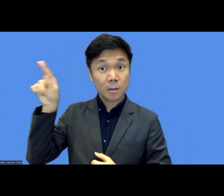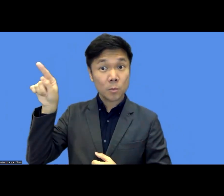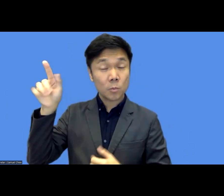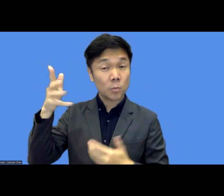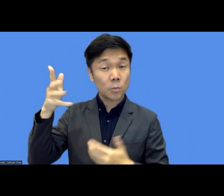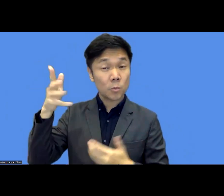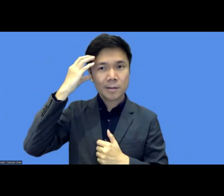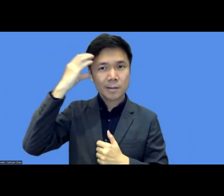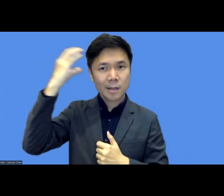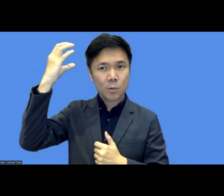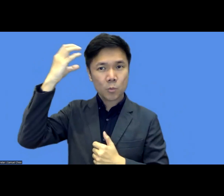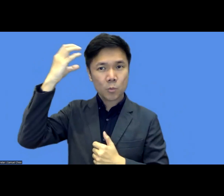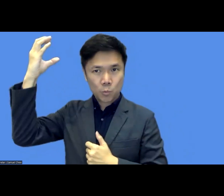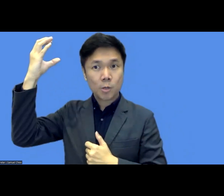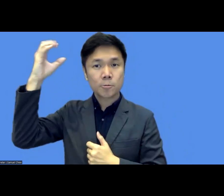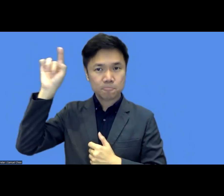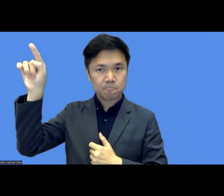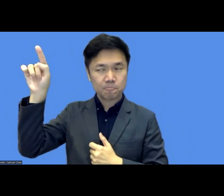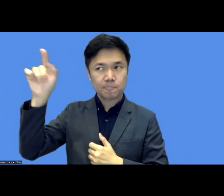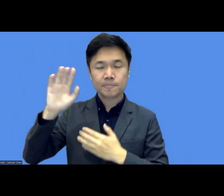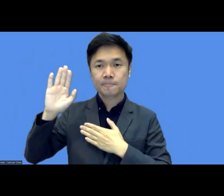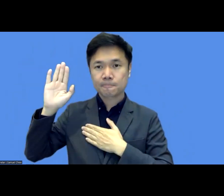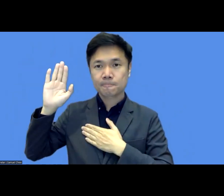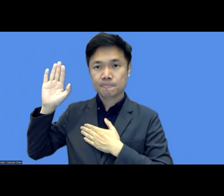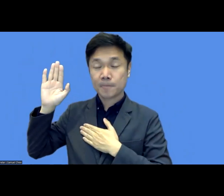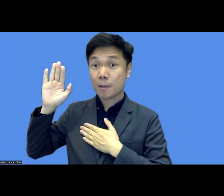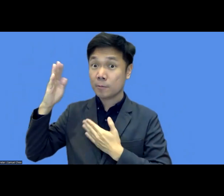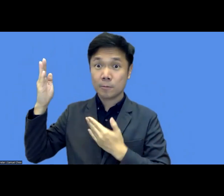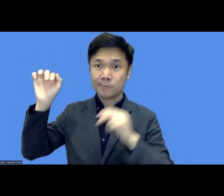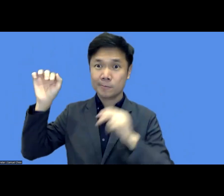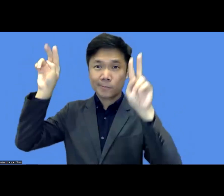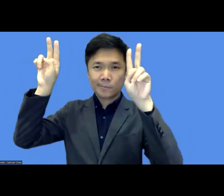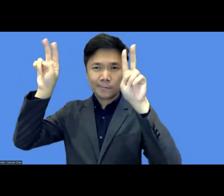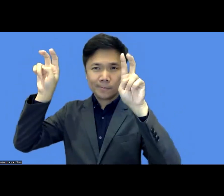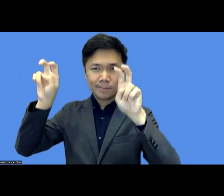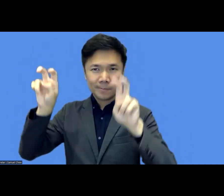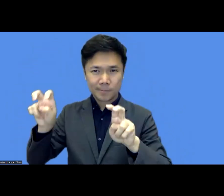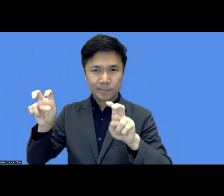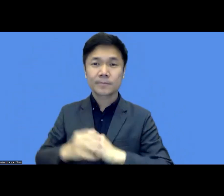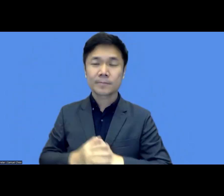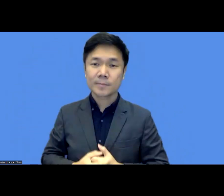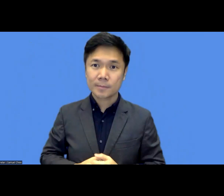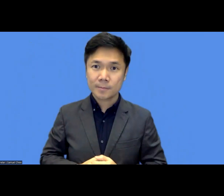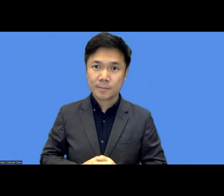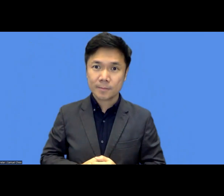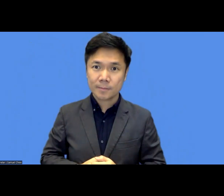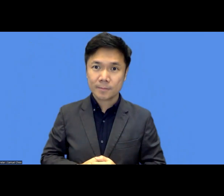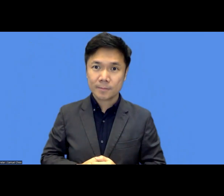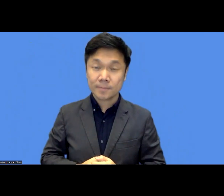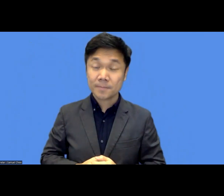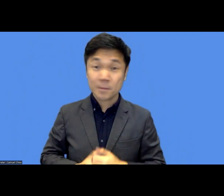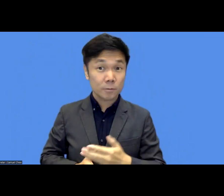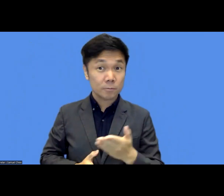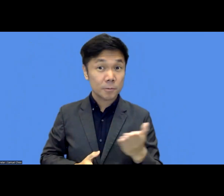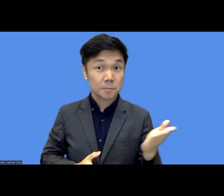la mayoría de las promesas sí fueron hechas por los Estados miembros, lo que quiere decir que